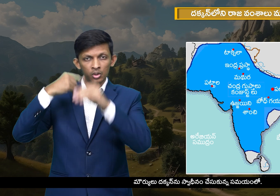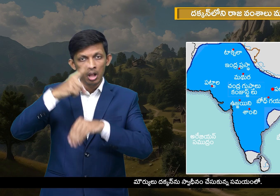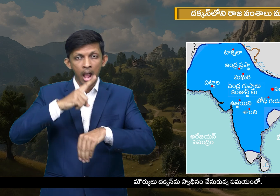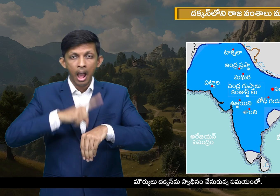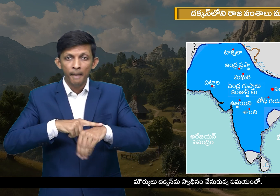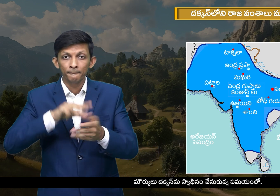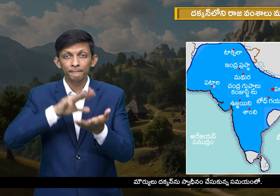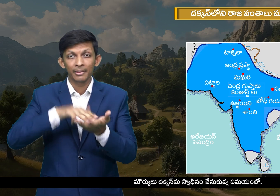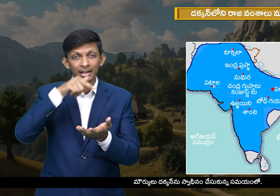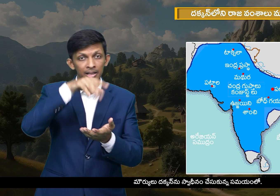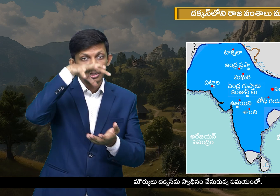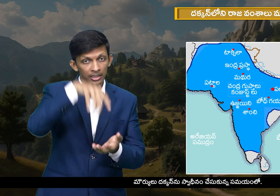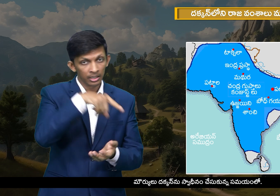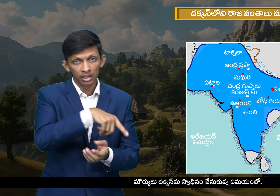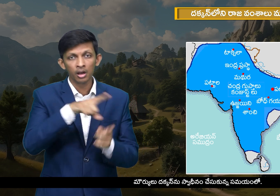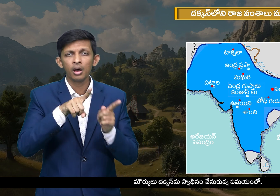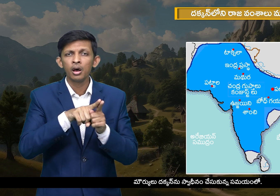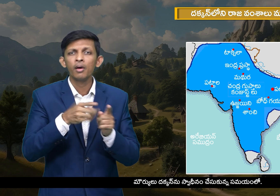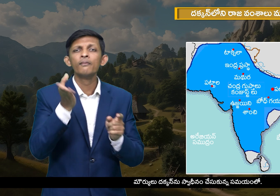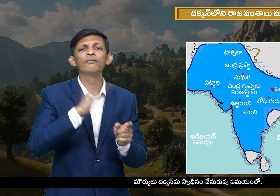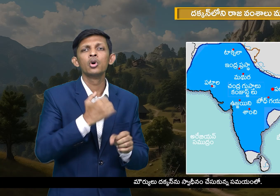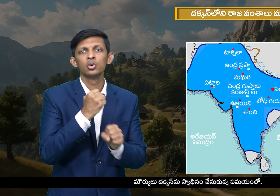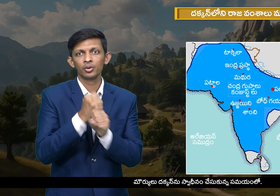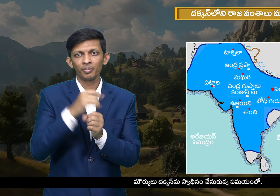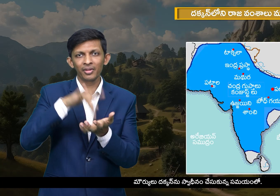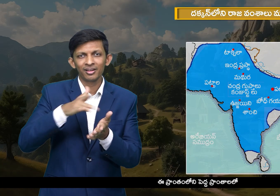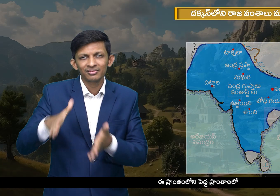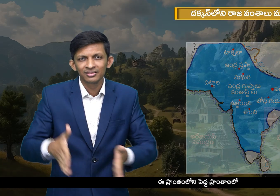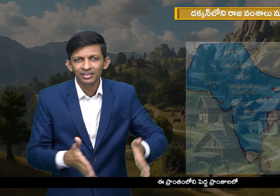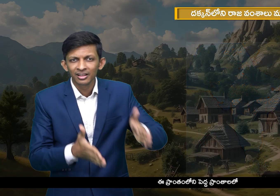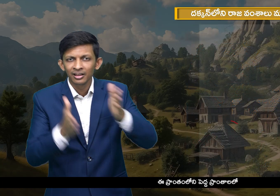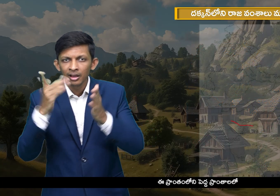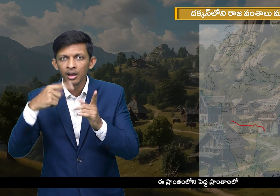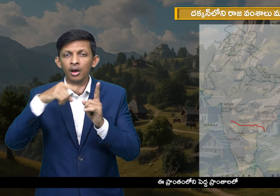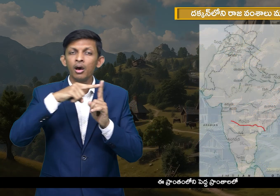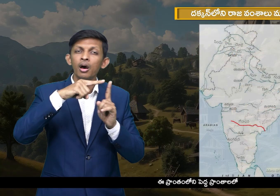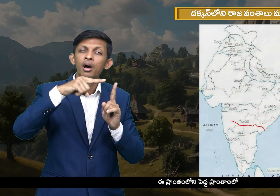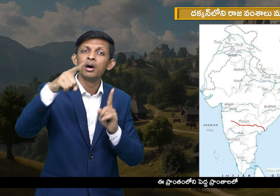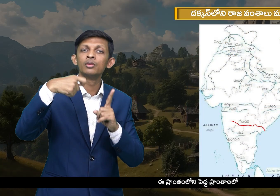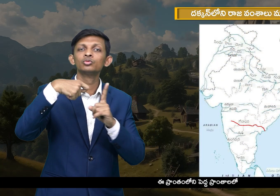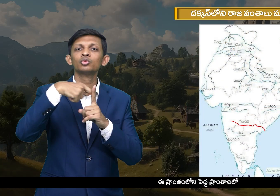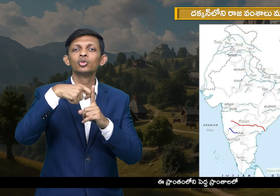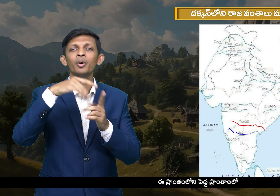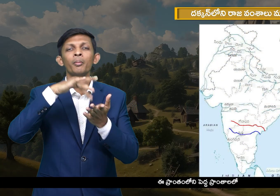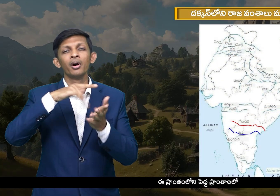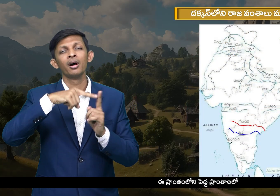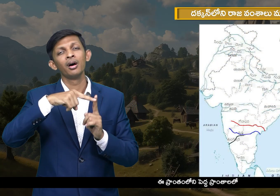మౌర్యులు దక్కన్ను స్వాధీనం చేసుకున్న సమయంలో ఈ ప్రాంతంలోని పెద్ద